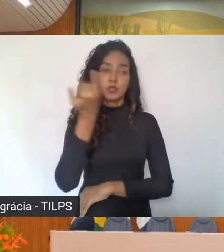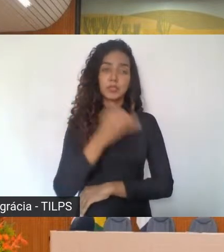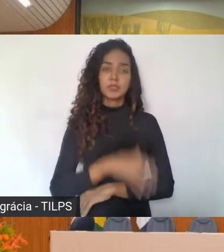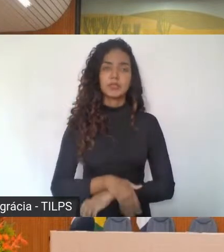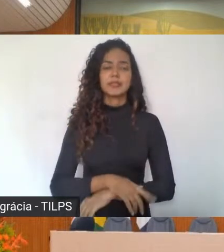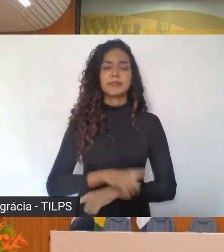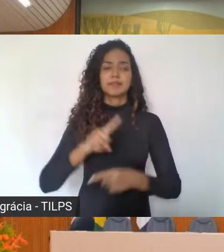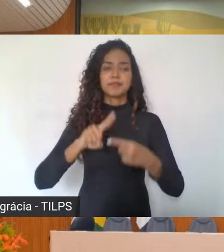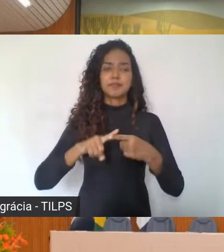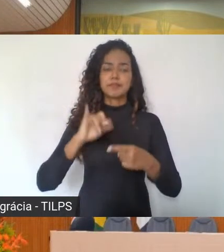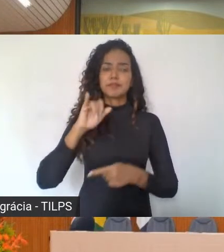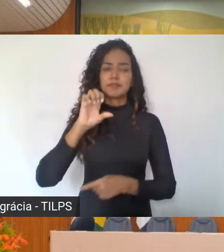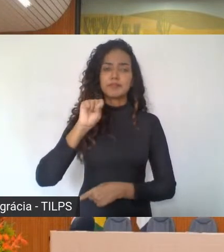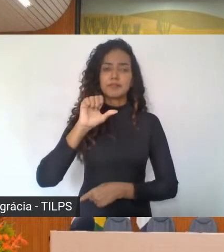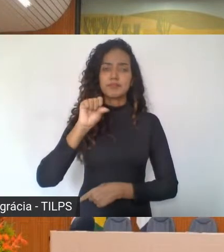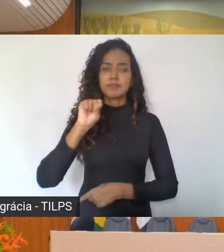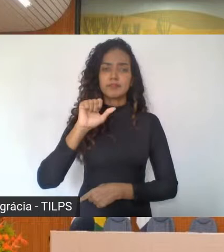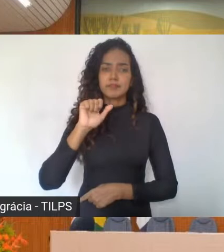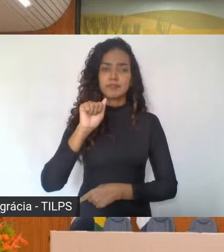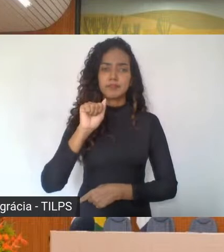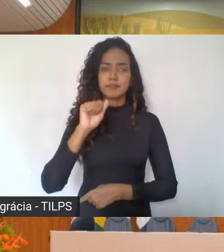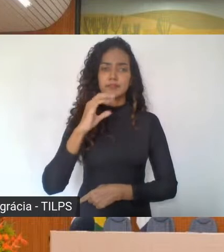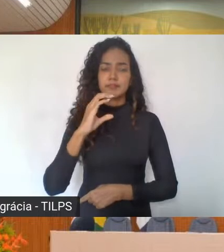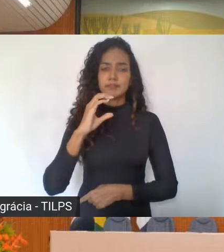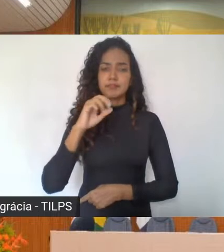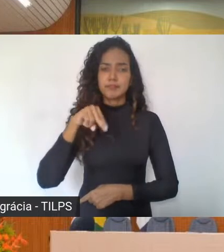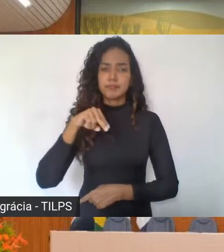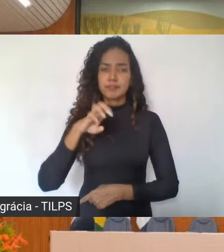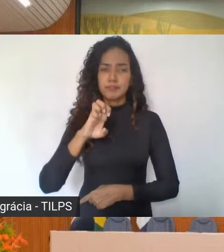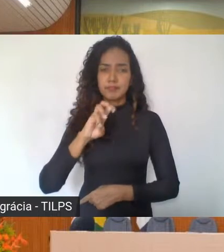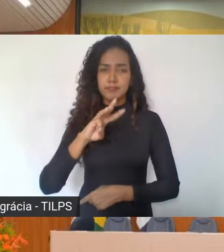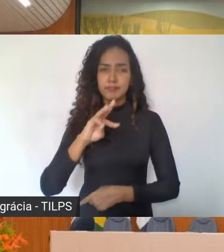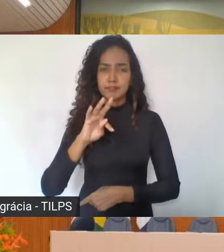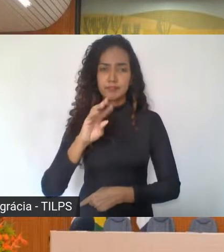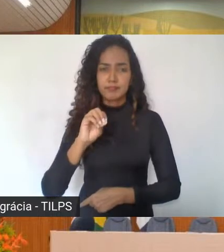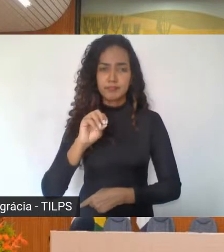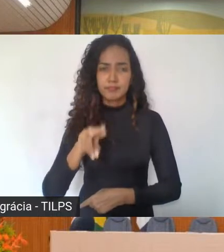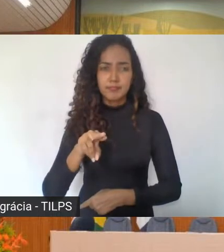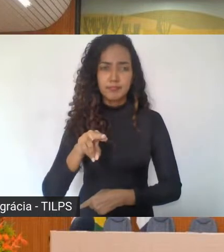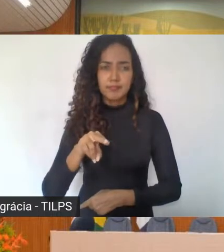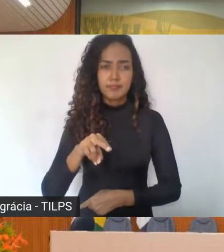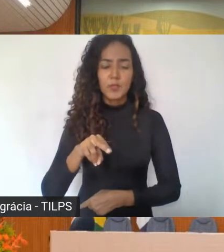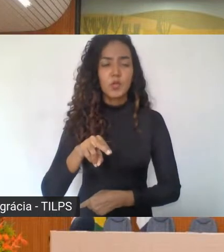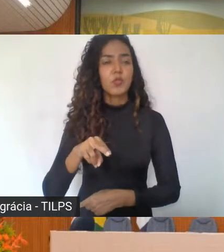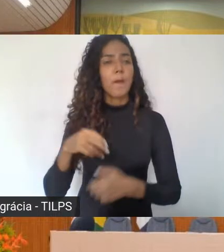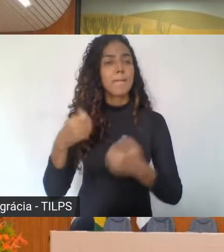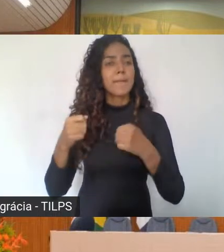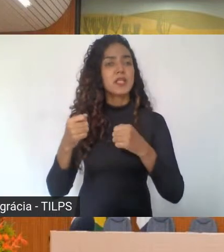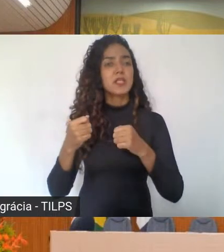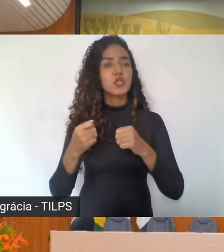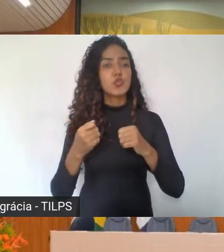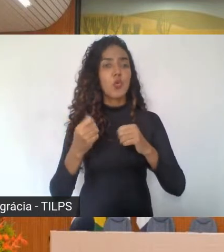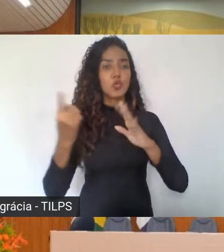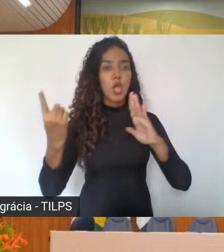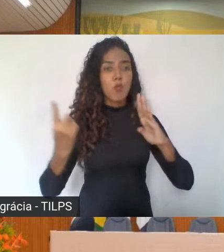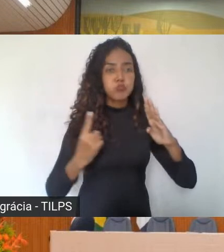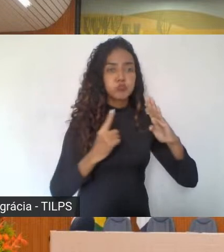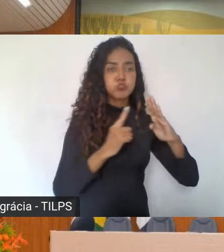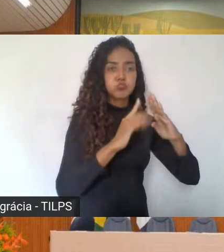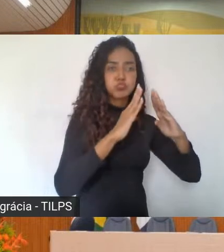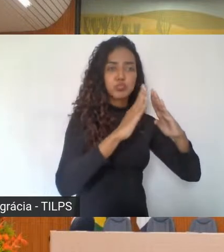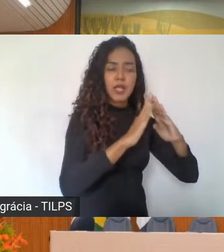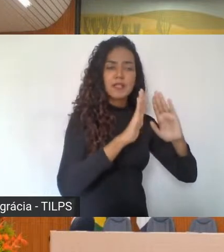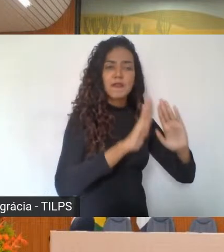Isaac Newton, um estudante do Trinity College, recolheu-se à casa da sua mãe e, durante um período de cerca de 18 meses,